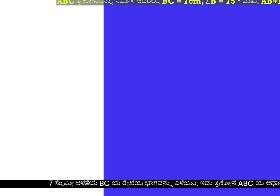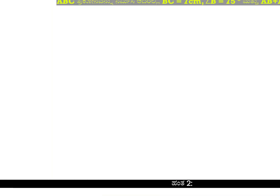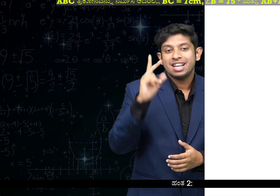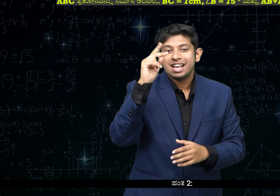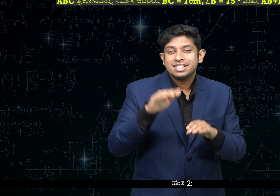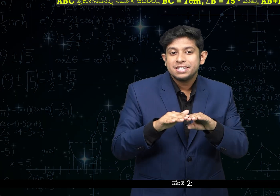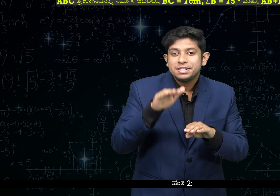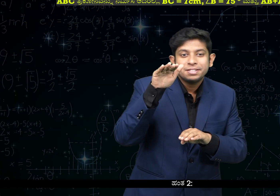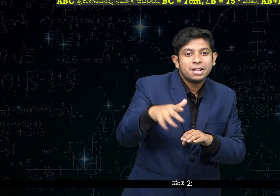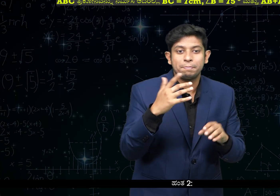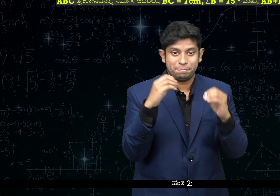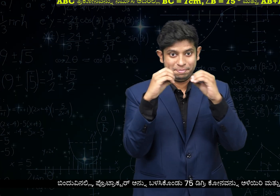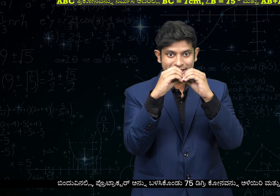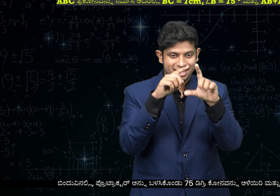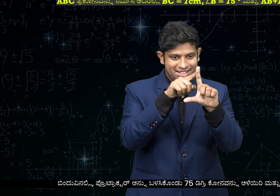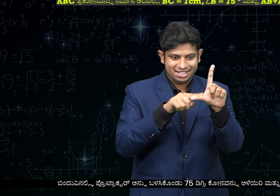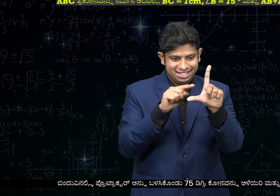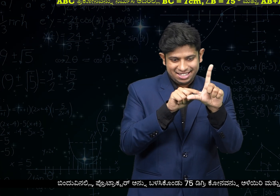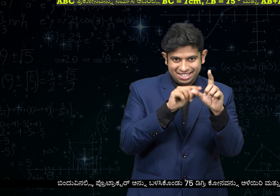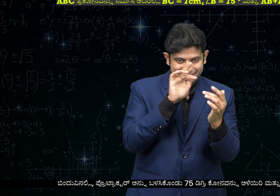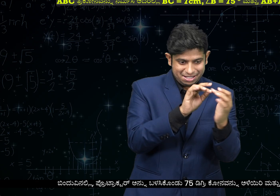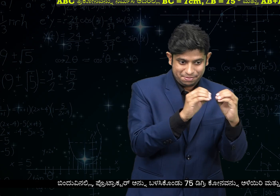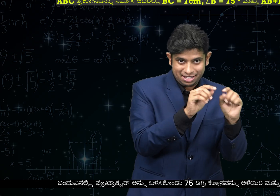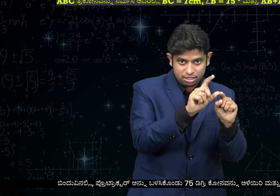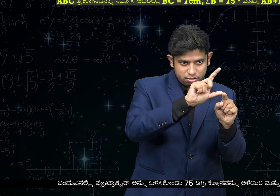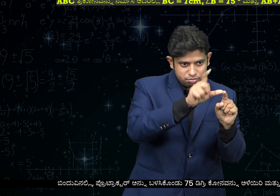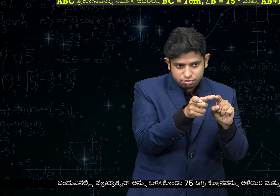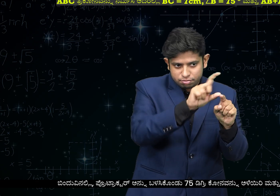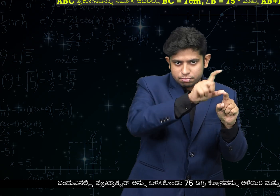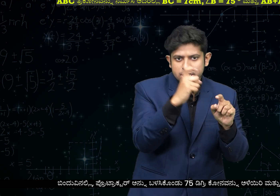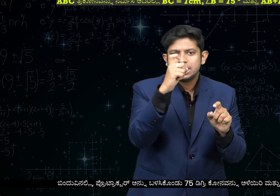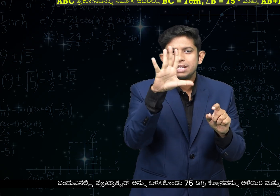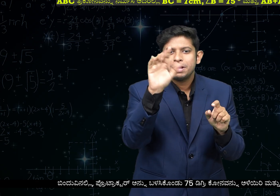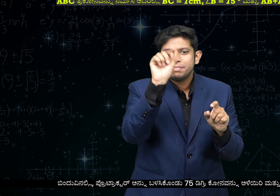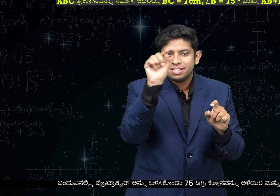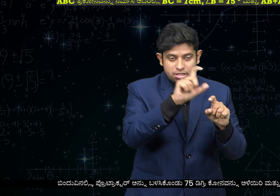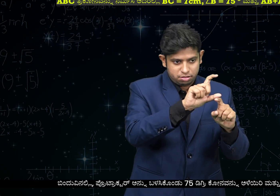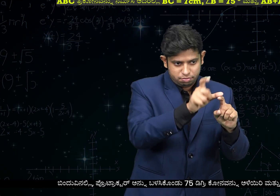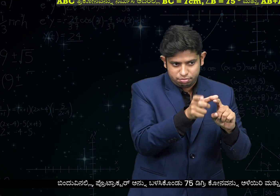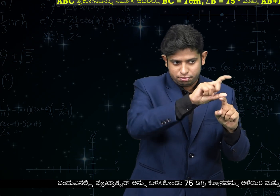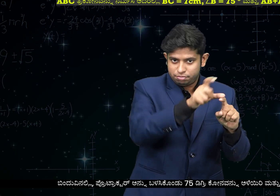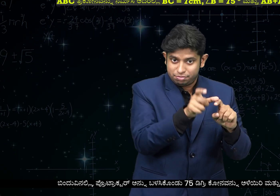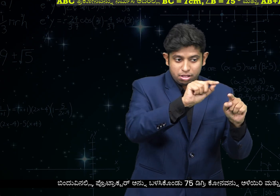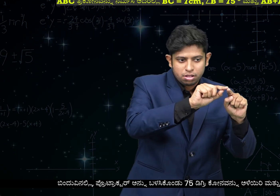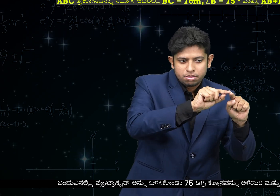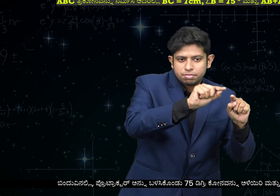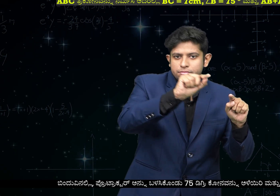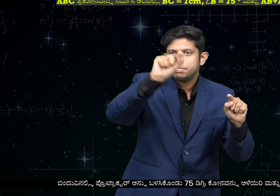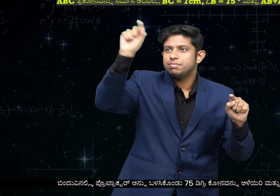ಹಂತ 2. ಬಿಂದುವಿನಲ್ಲಿ ಪ್ರೊಟ್ರಾಕ್ಟರ್ ಅನ್ನು ಬಳಸಿಕೊಂಡು 75 ಡಿಗ್ರಿ ಕೋನಗಳನ್ನು ಎಳೆಯಿರಿ ಮತ್ತು